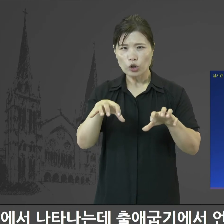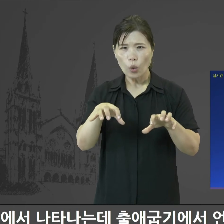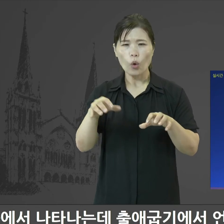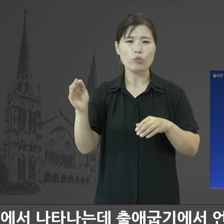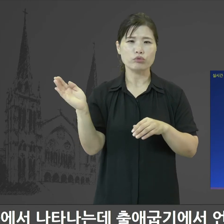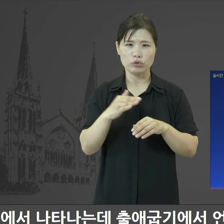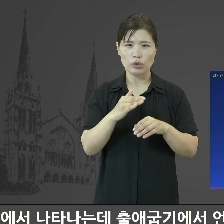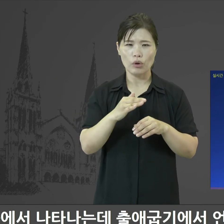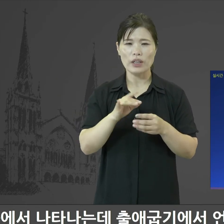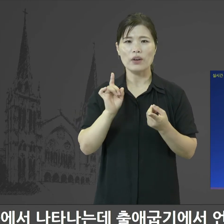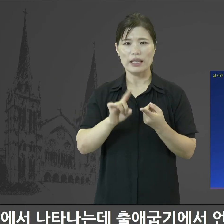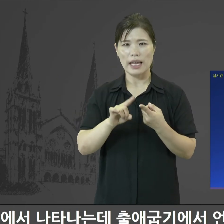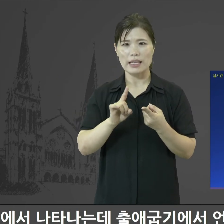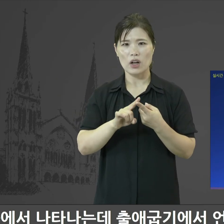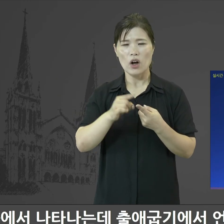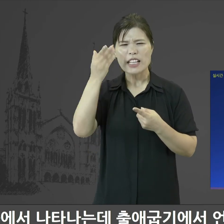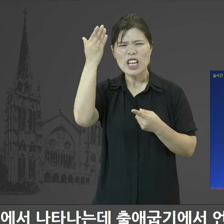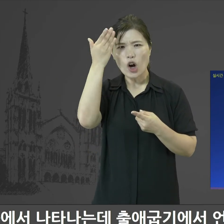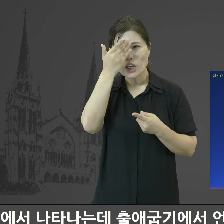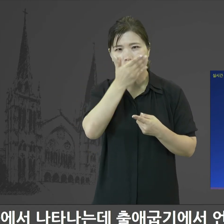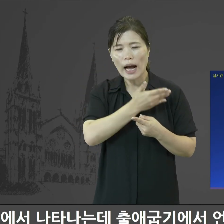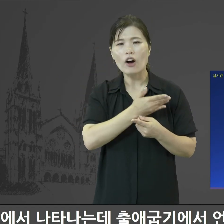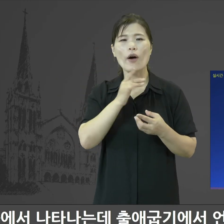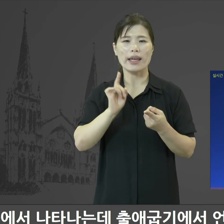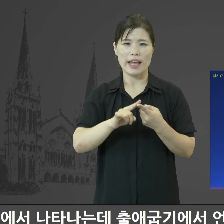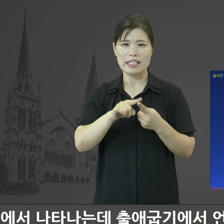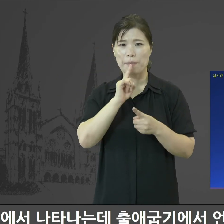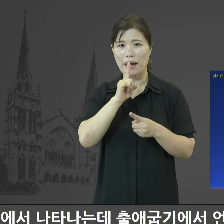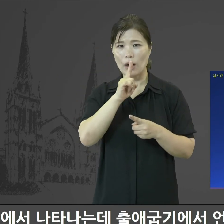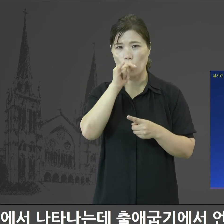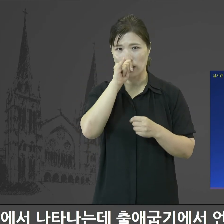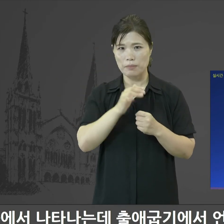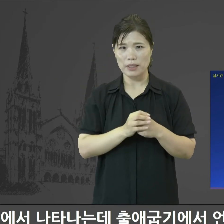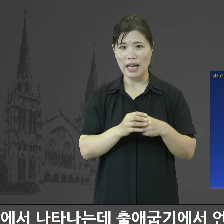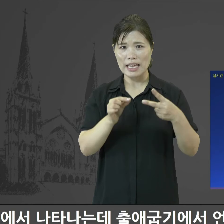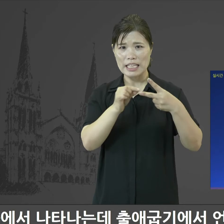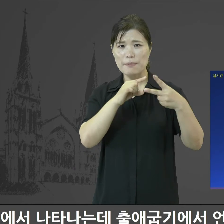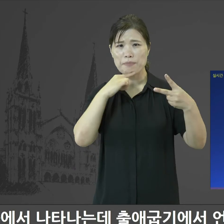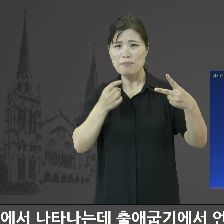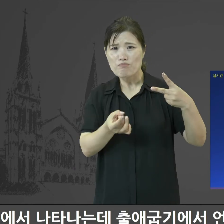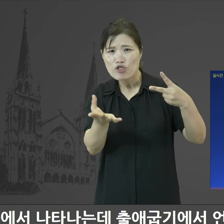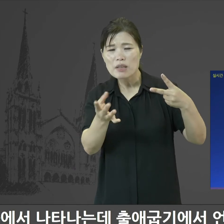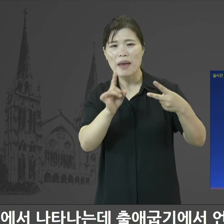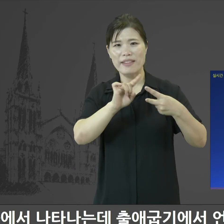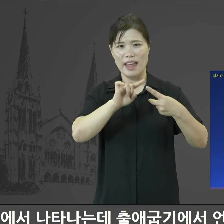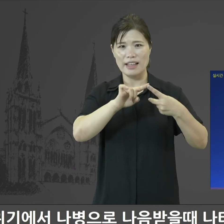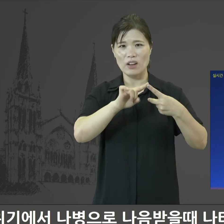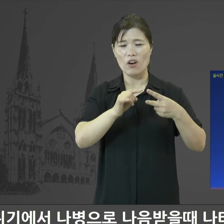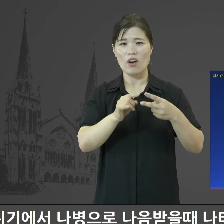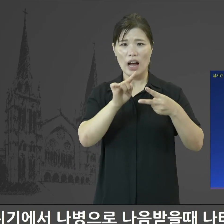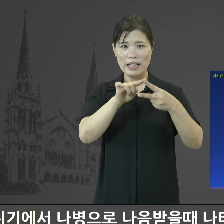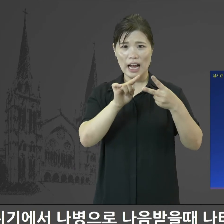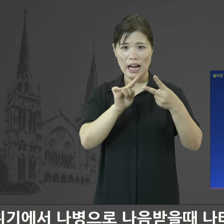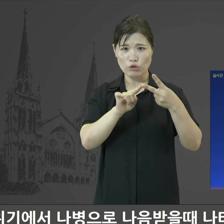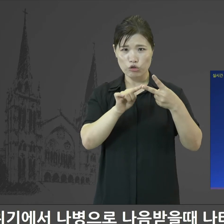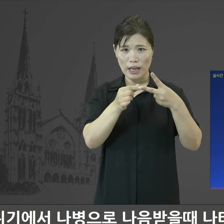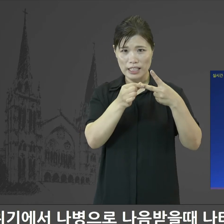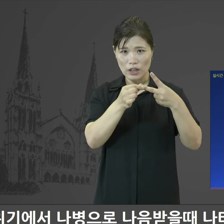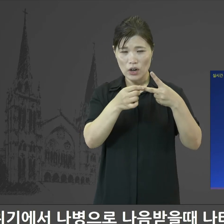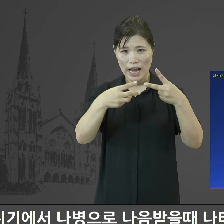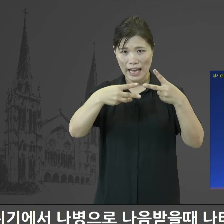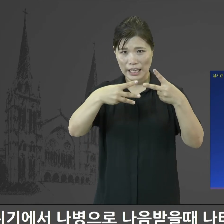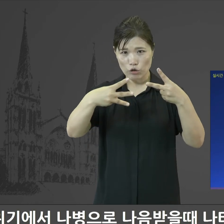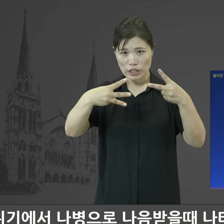이곳에서 나타납니다. 오늘의 말씀은 이 중에 그 문맥과 시간으로 보았을 때 물론 세 가지 경우 모두의 설명이